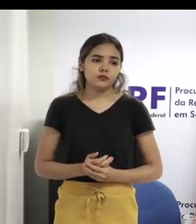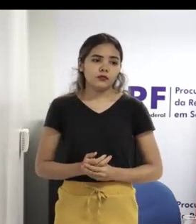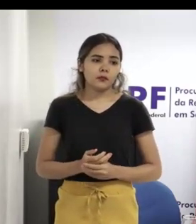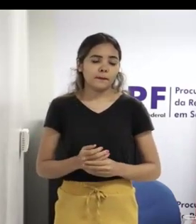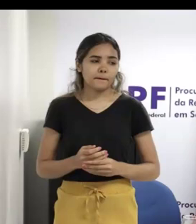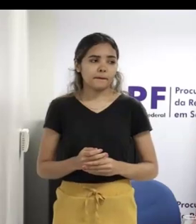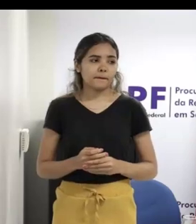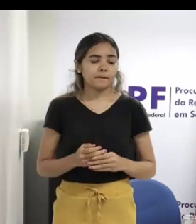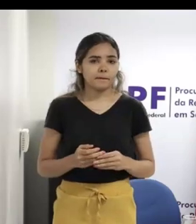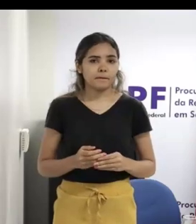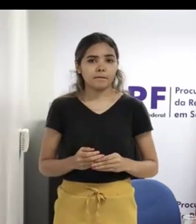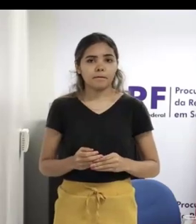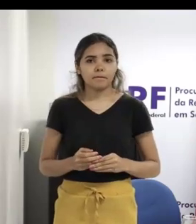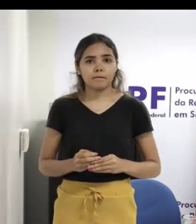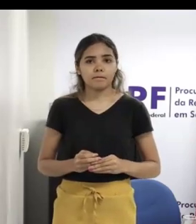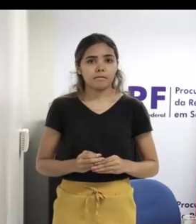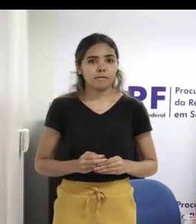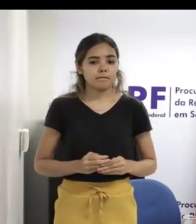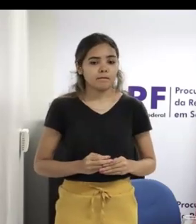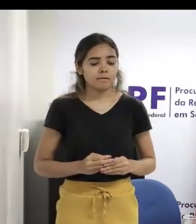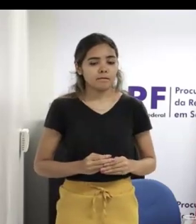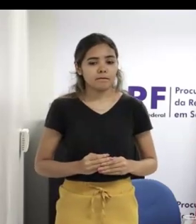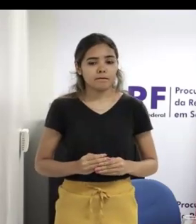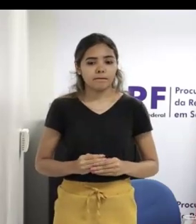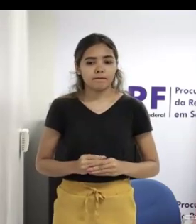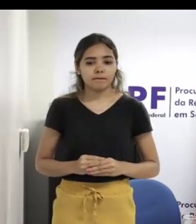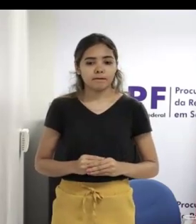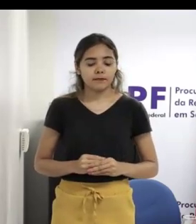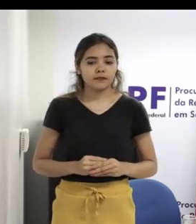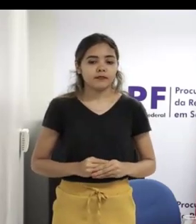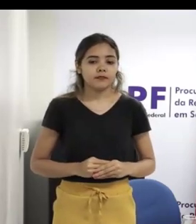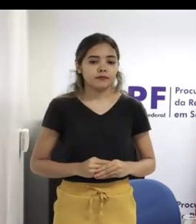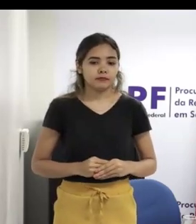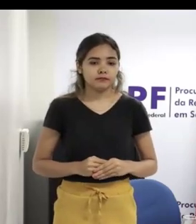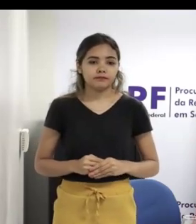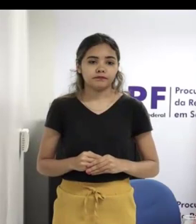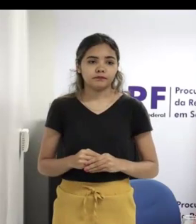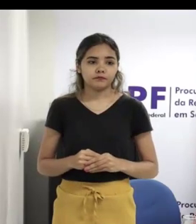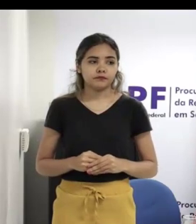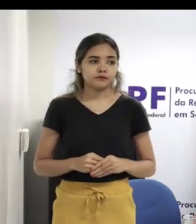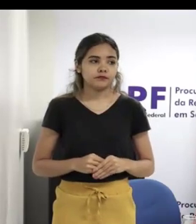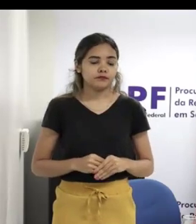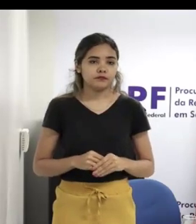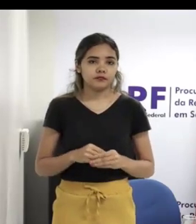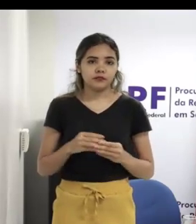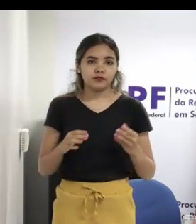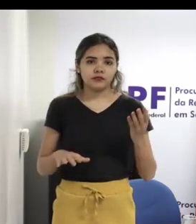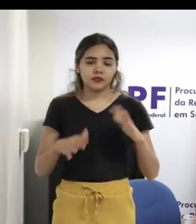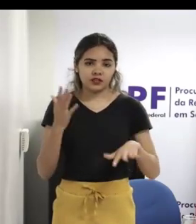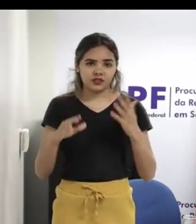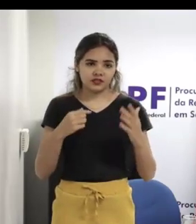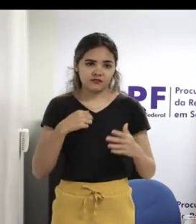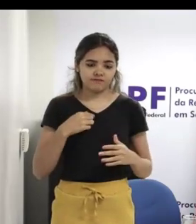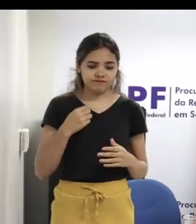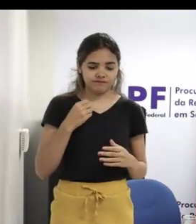denúncia Porque por mais que a gente saiba que tem a questão do sigilo eh mas se eu formalizar essa denúncia e depois não for